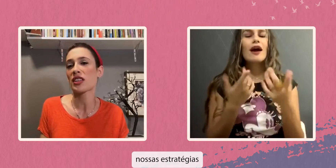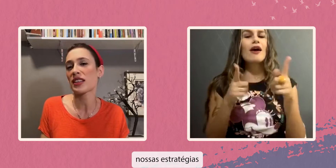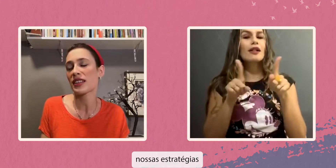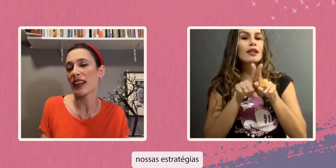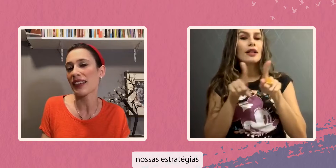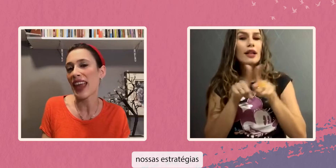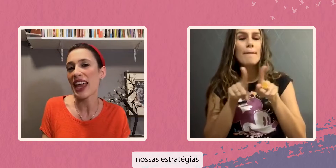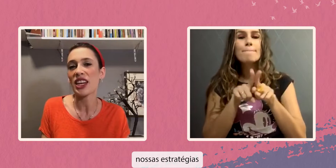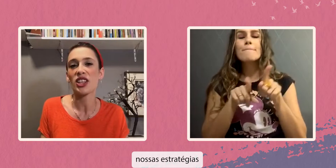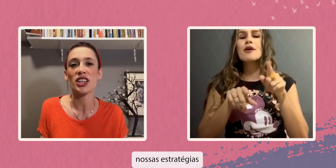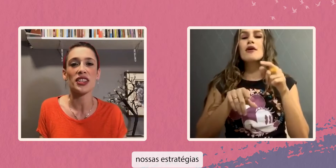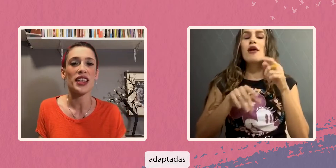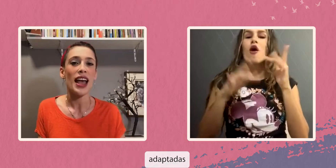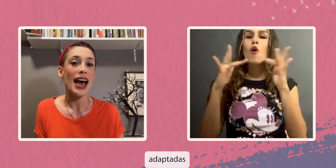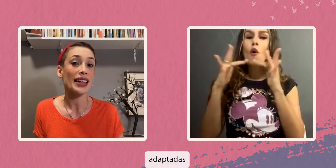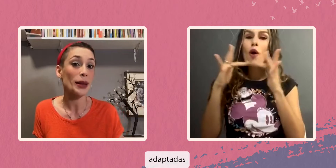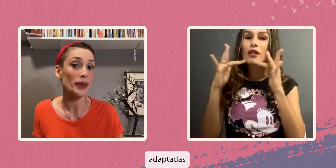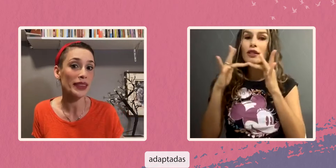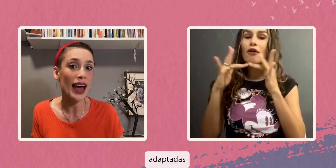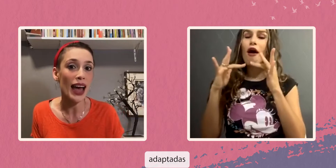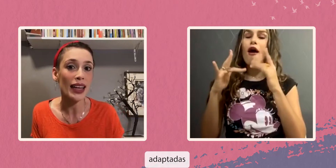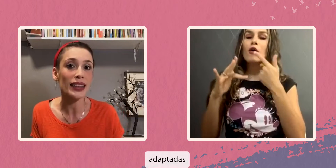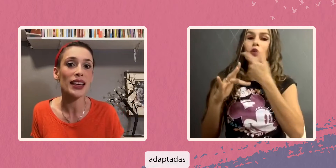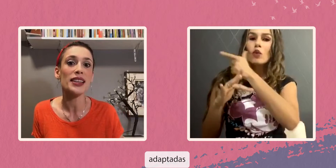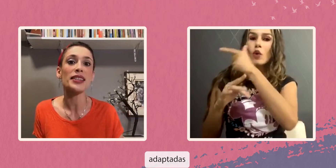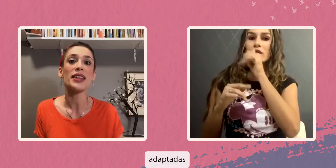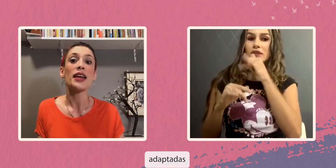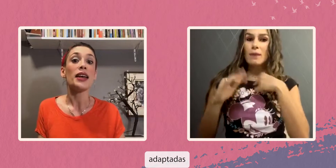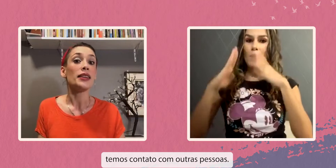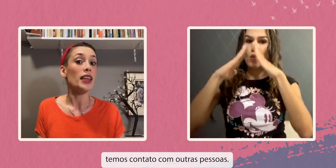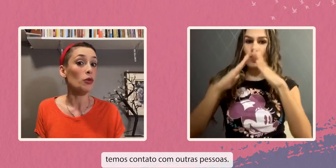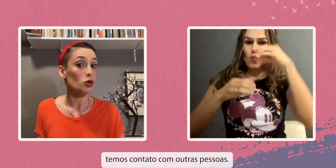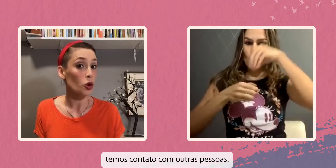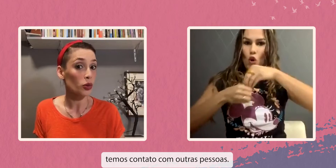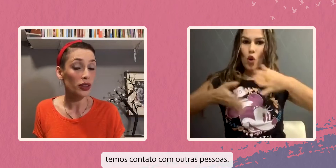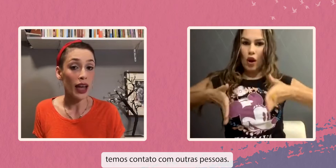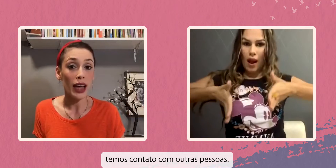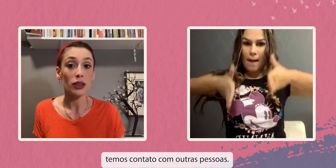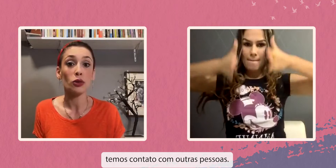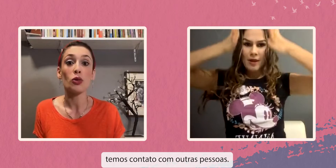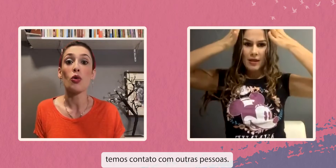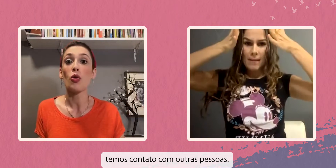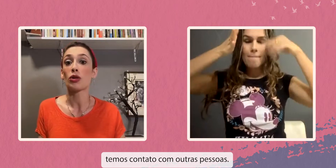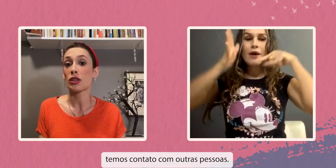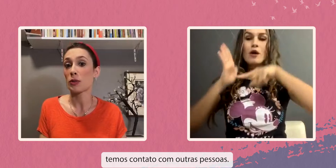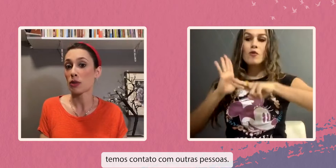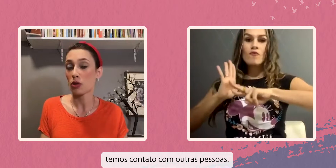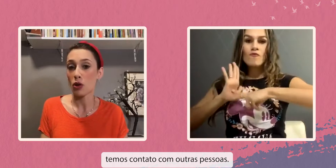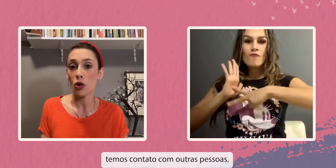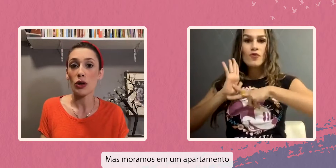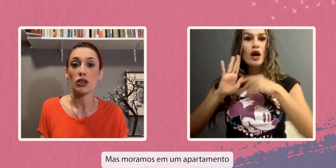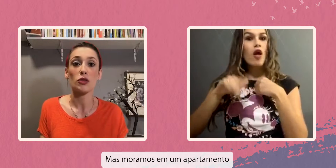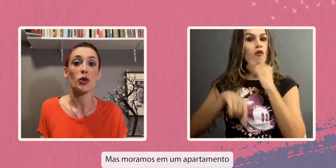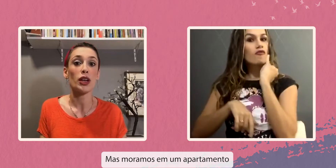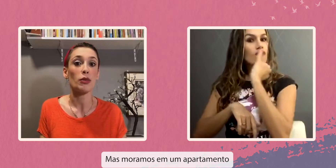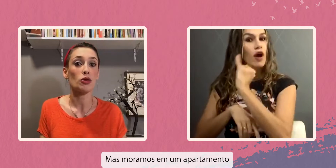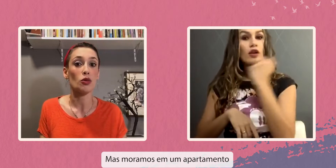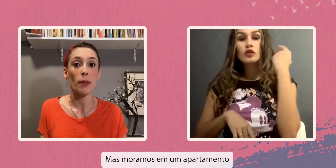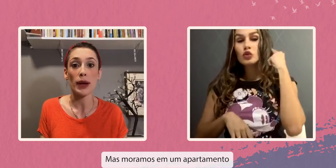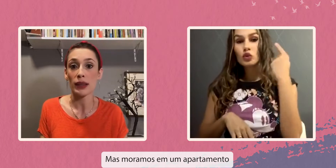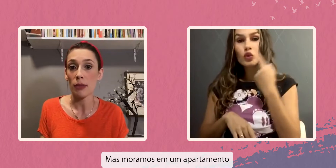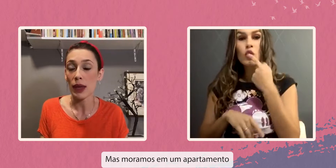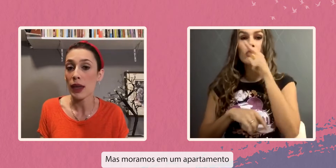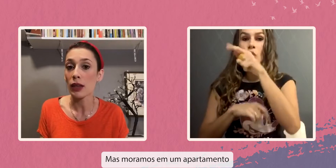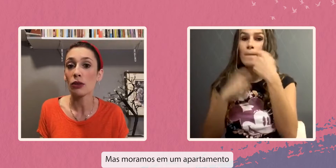as nossas estratégias adaptadas, temos contato com outras pessoas, nós moramos